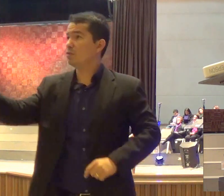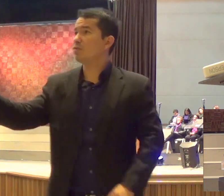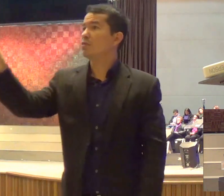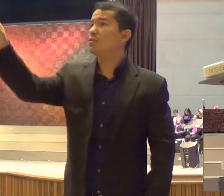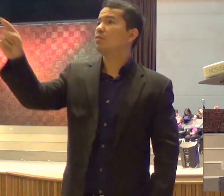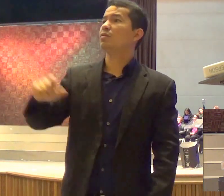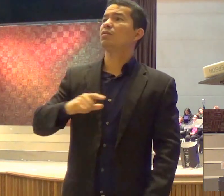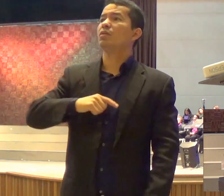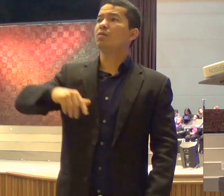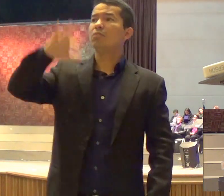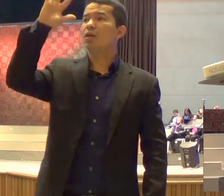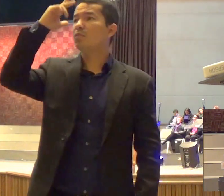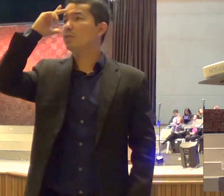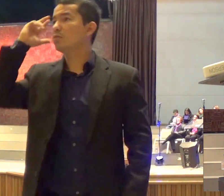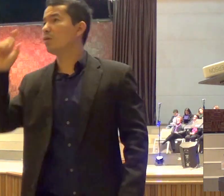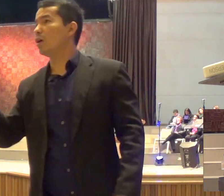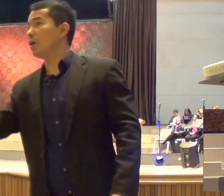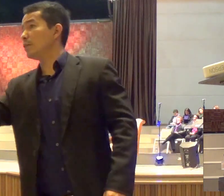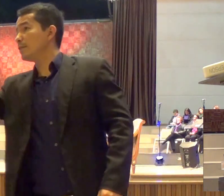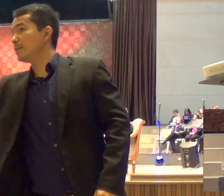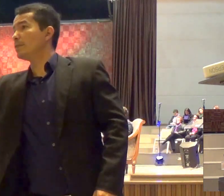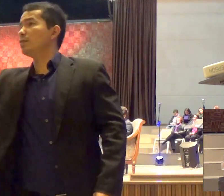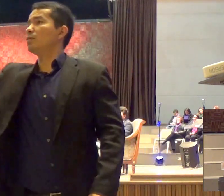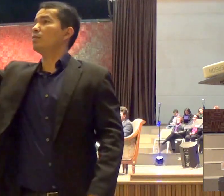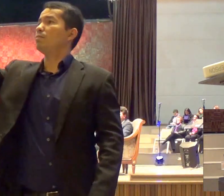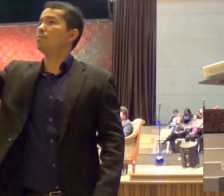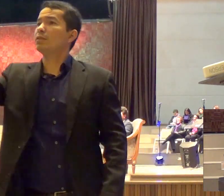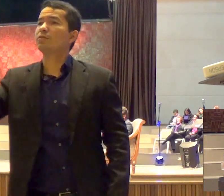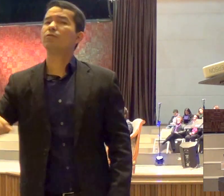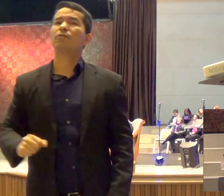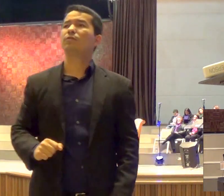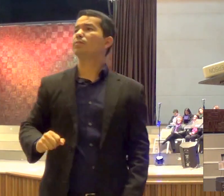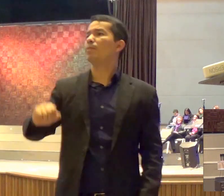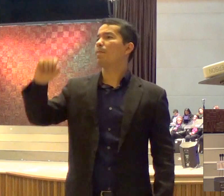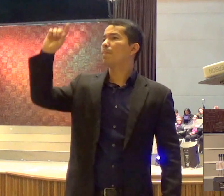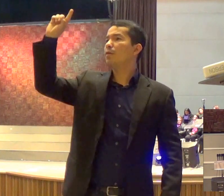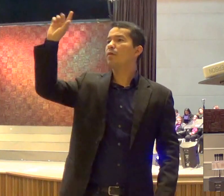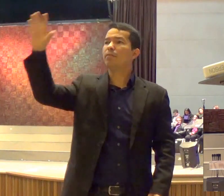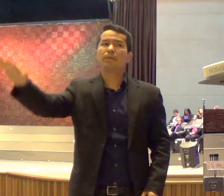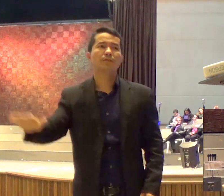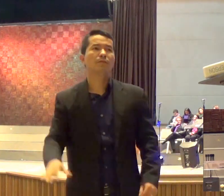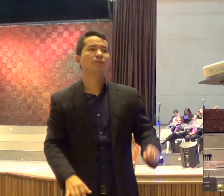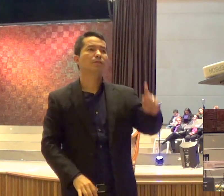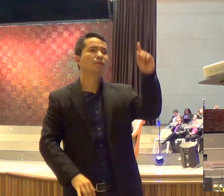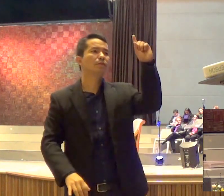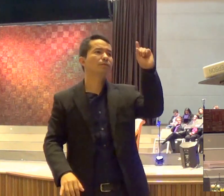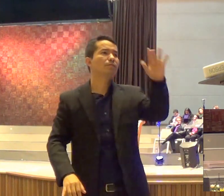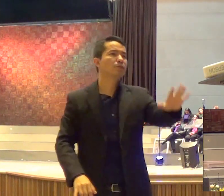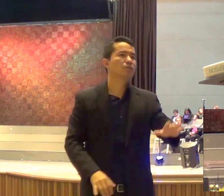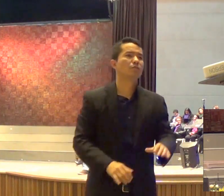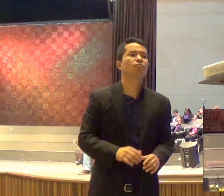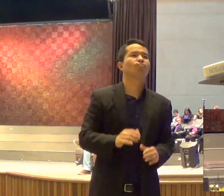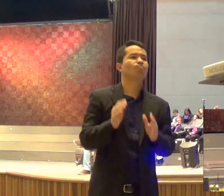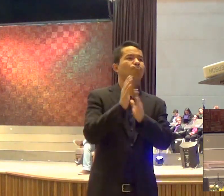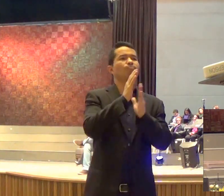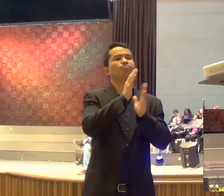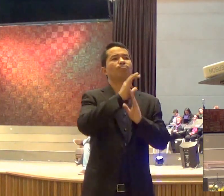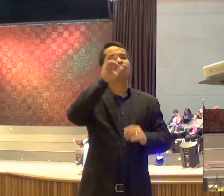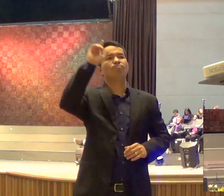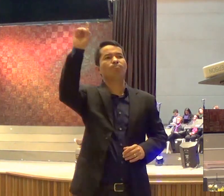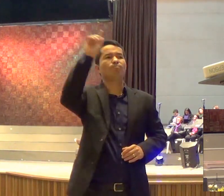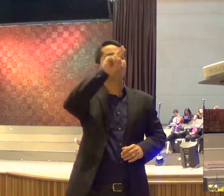sua mão a mais alguém Ah mais alguém Deus te abençoe Deus abençoe você Louvado Seja o nome do senhor